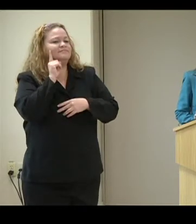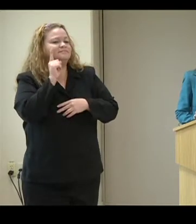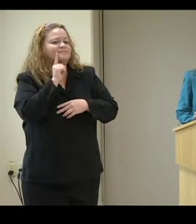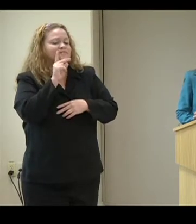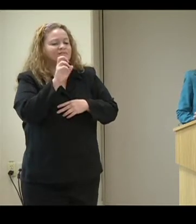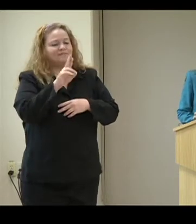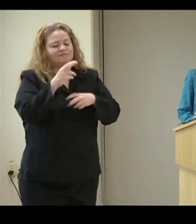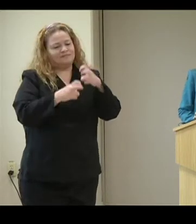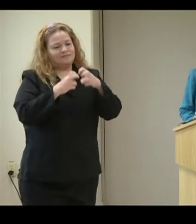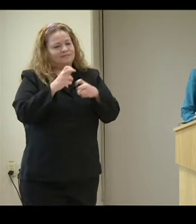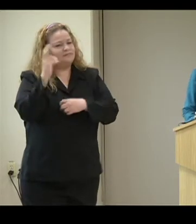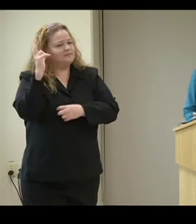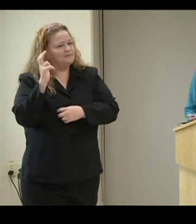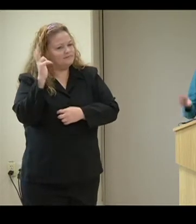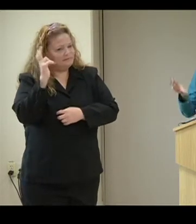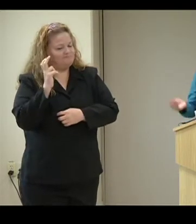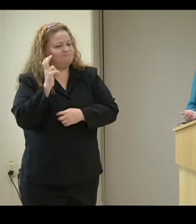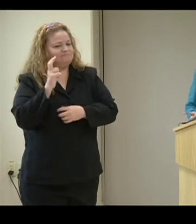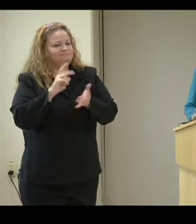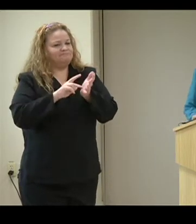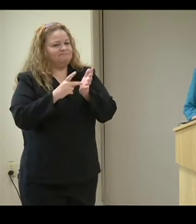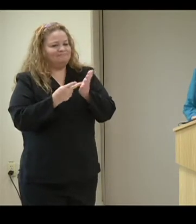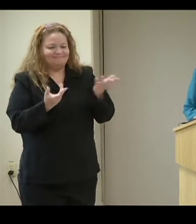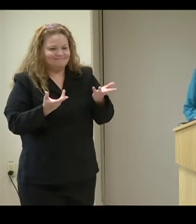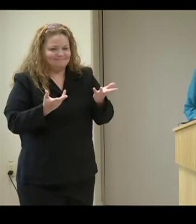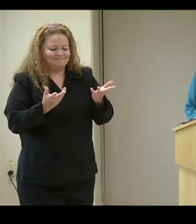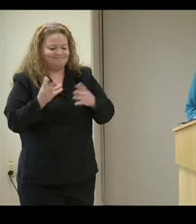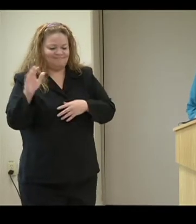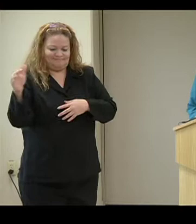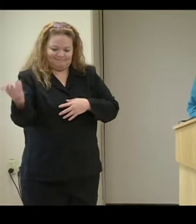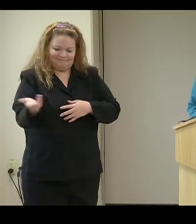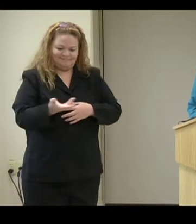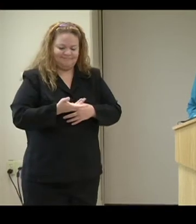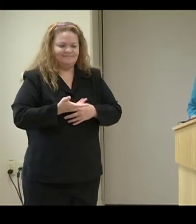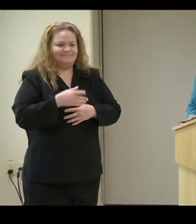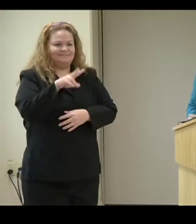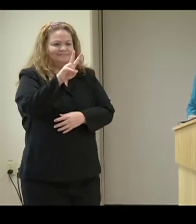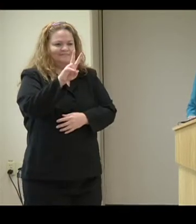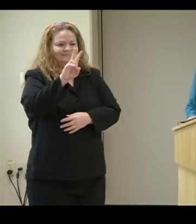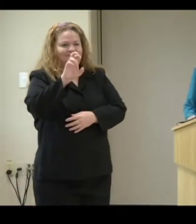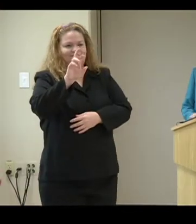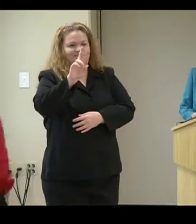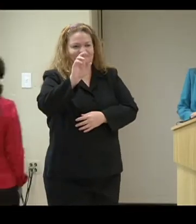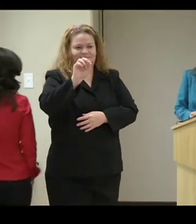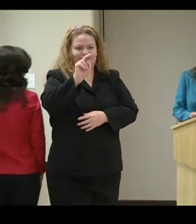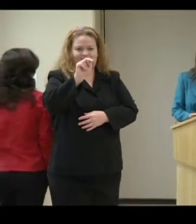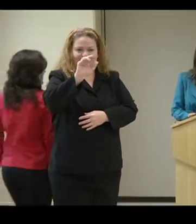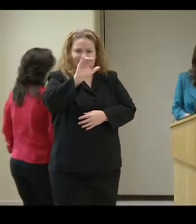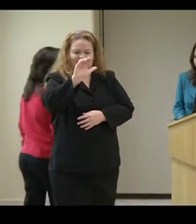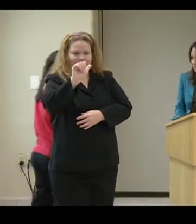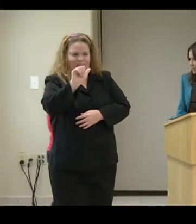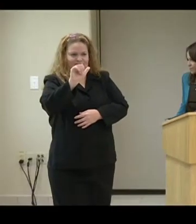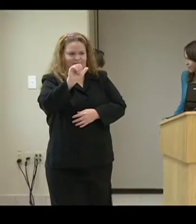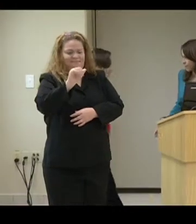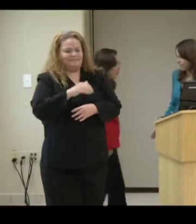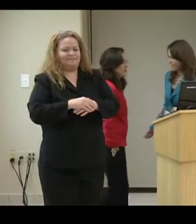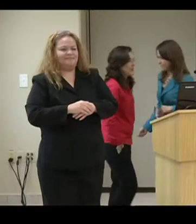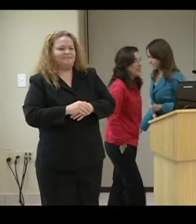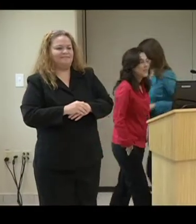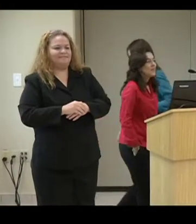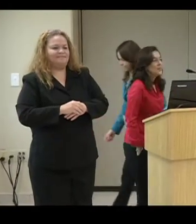problemas auditivos así que sin más preámbulos les presento a Verónica Carballo mesa bienvenida Verónica